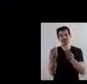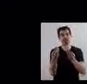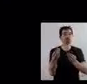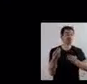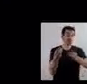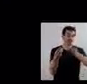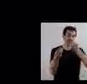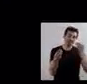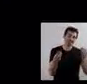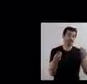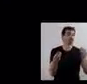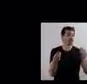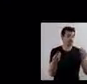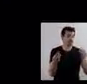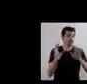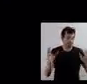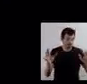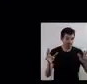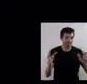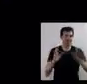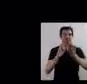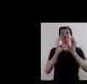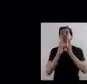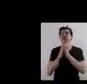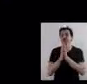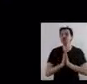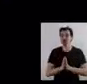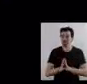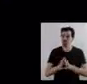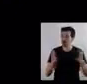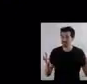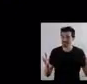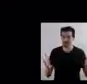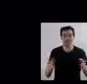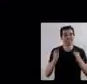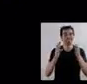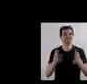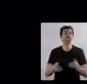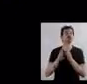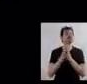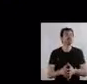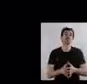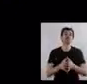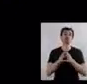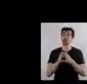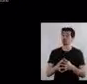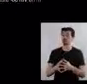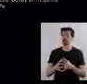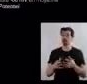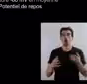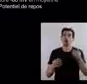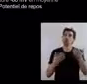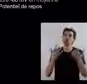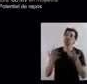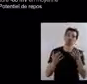entre l'intérieur et l'extérieur de la cellule. Rien que ça. Et pour toutes vos cellules, par exemple, il existe une différence de